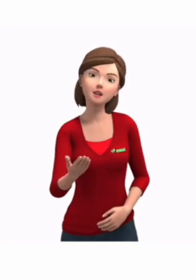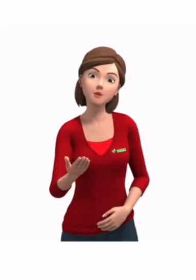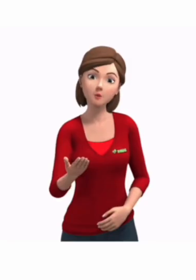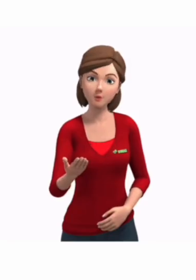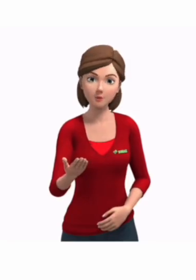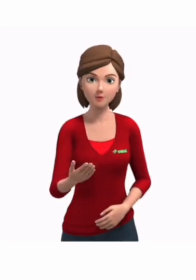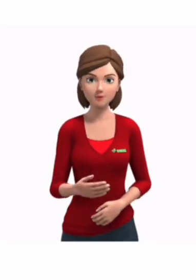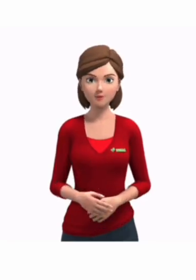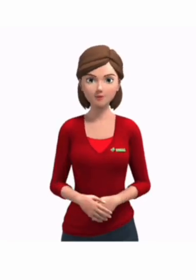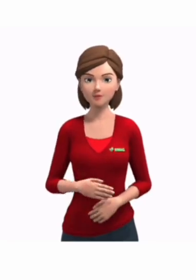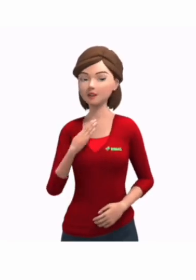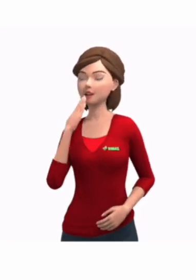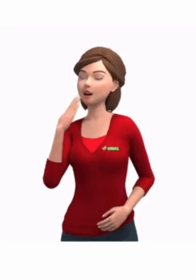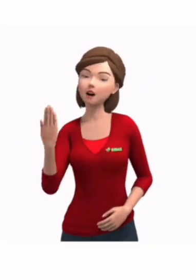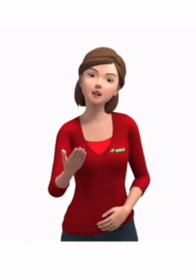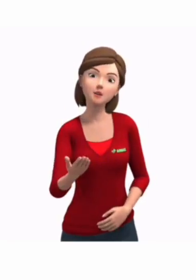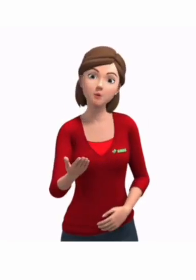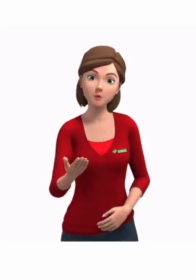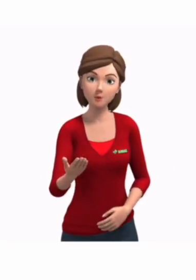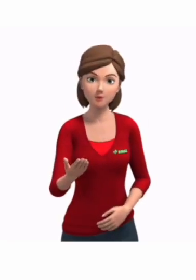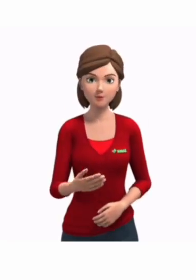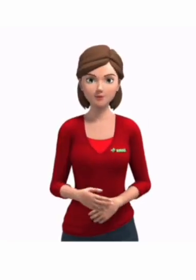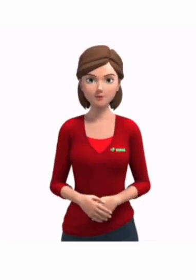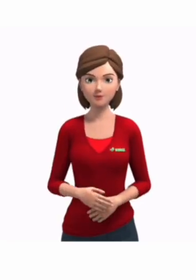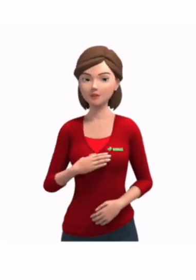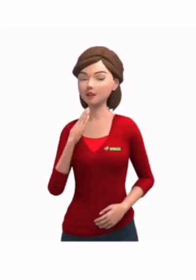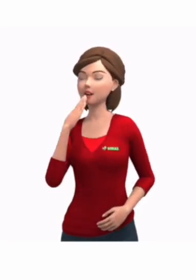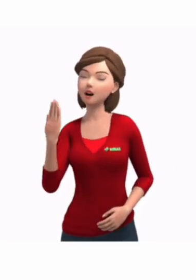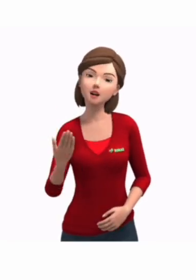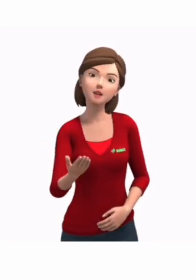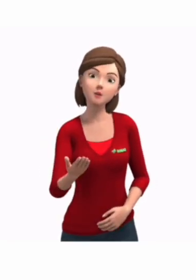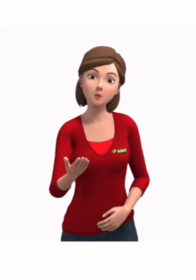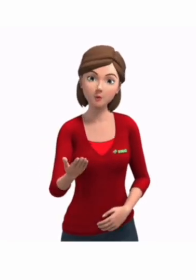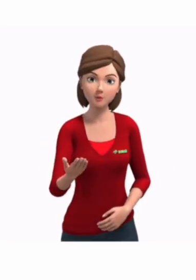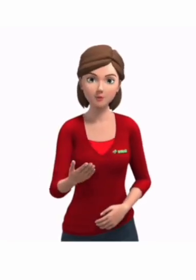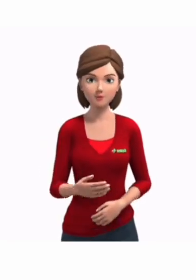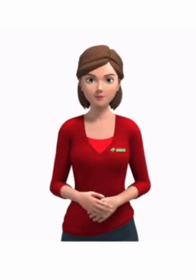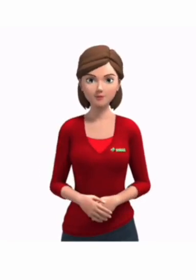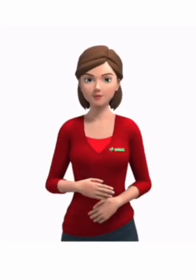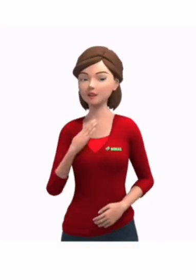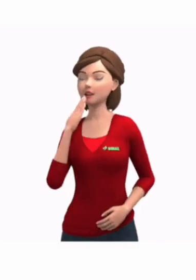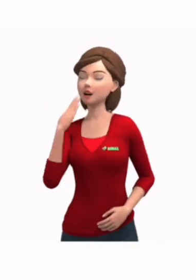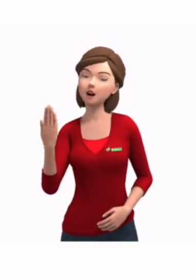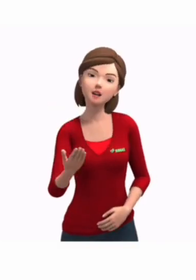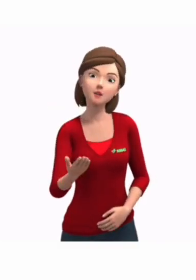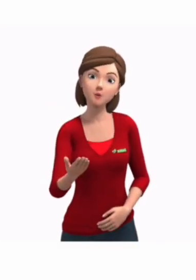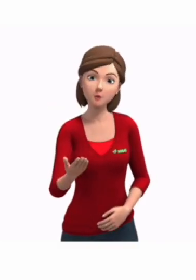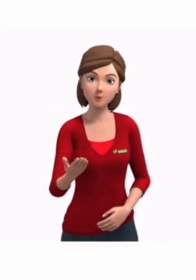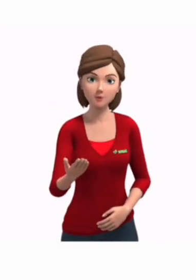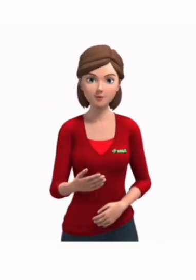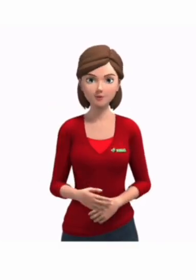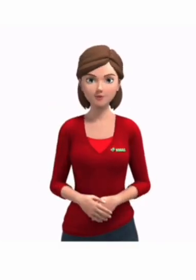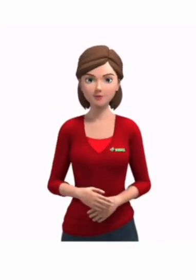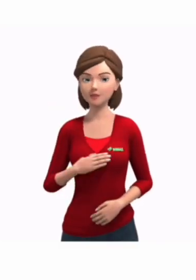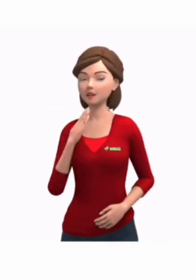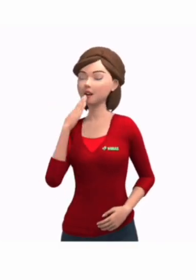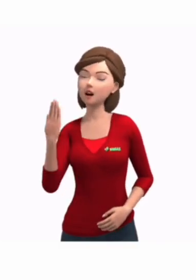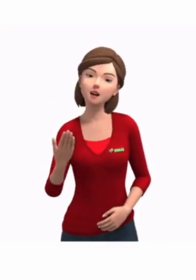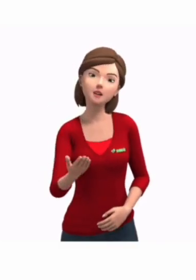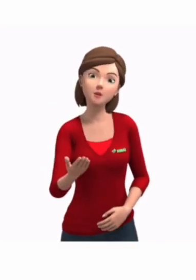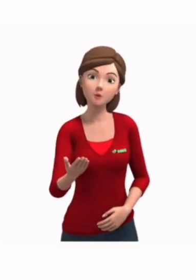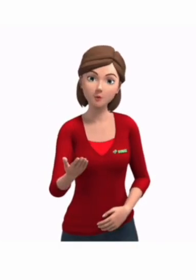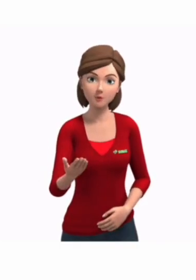de représentation du handicap. Et c'est un des enjeux, justement, le fait qu'il y a très peu de personnes handicapées dans la